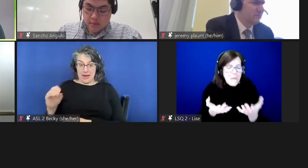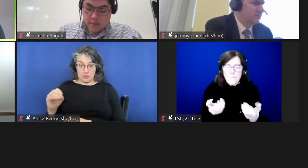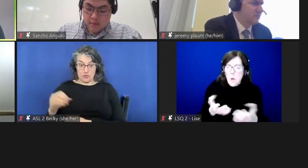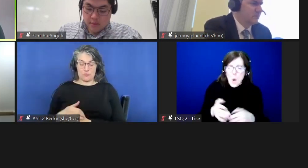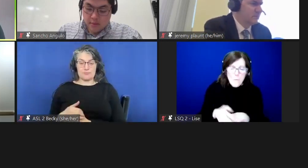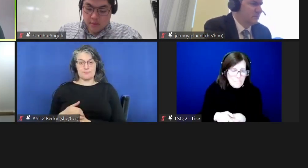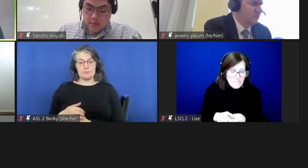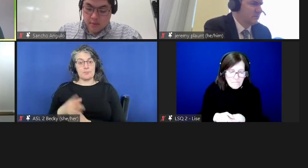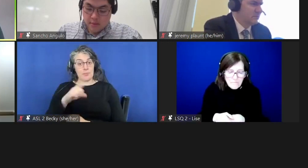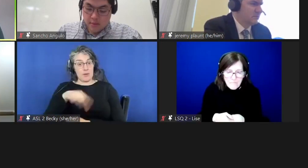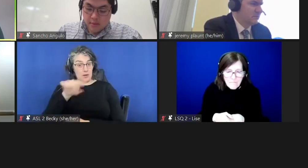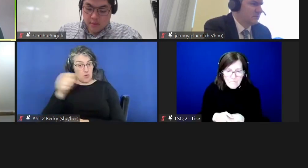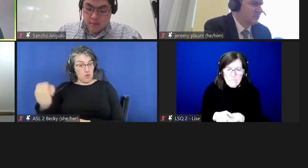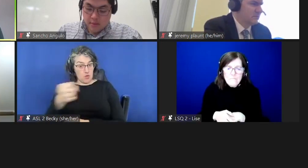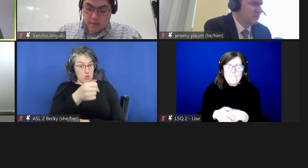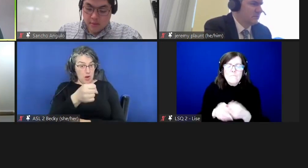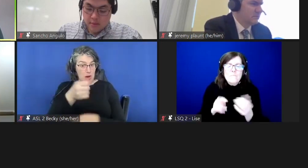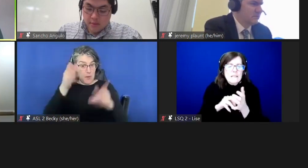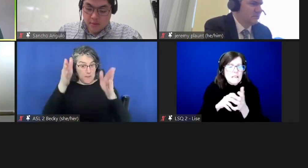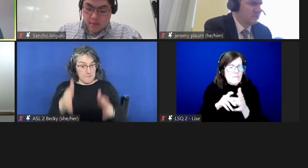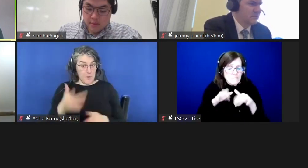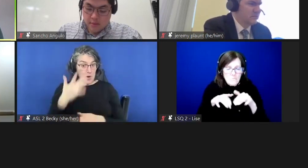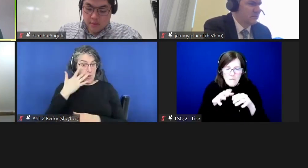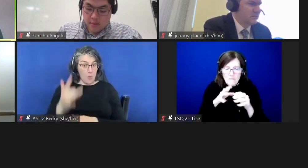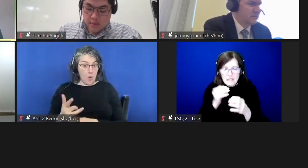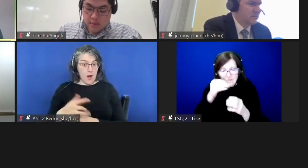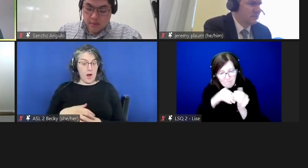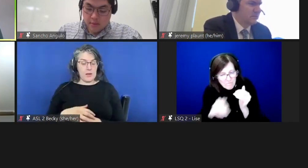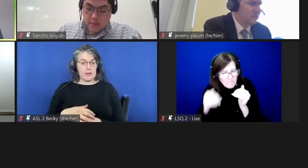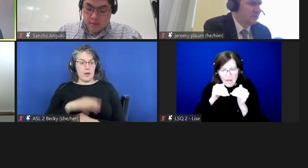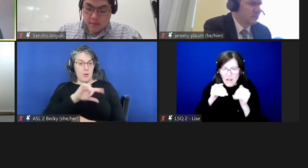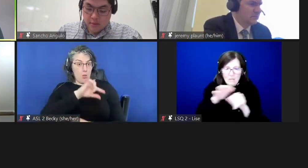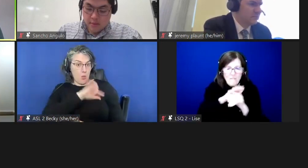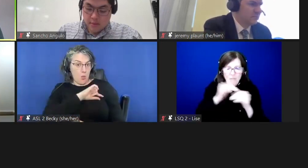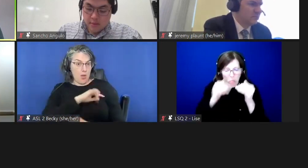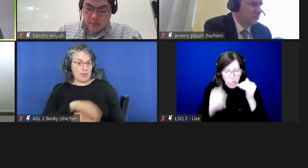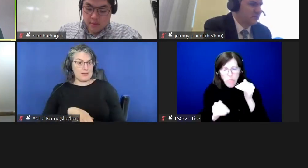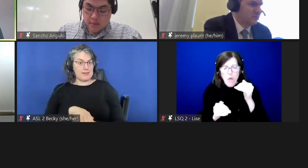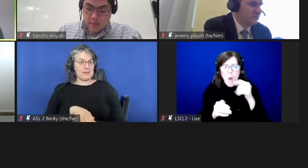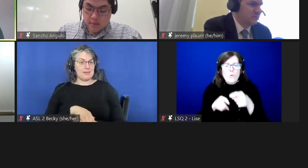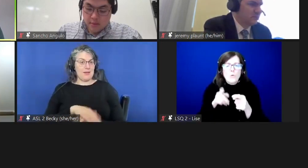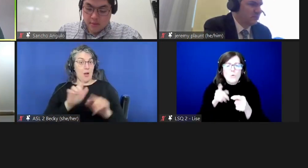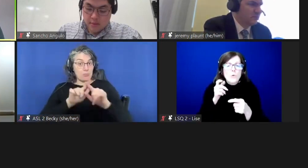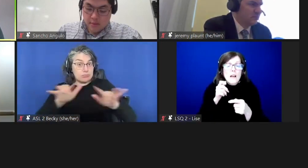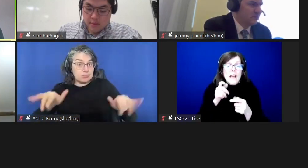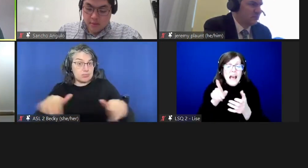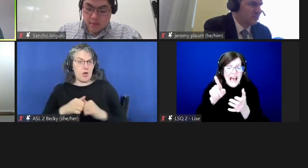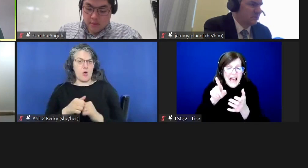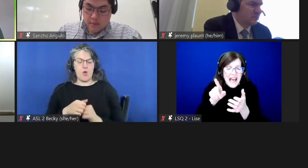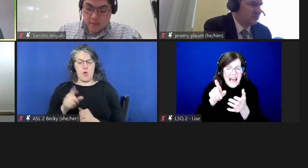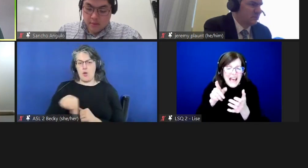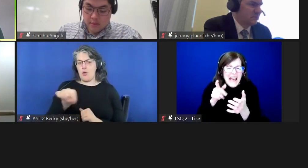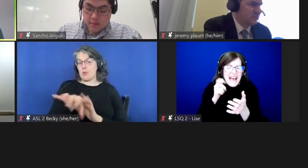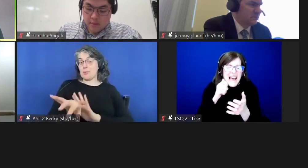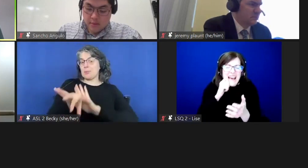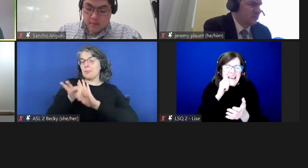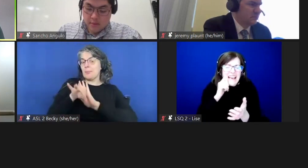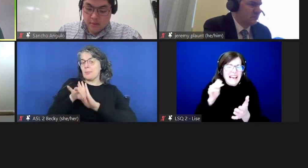non inclusive ou exclusive ou raciste. Est-ce que vous avez très bien compris les